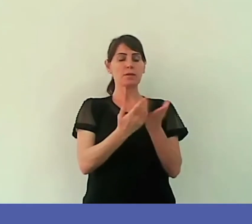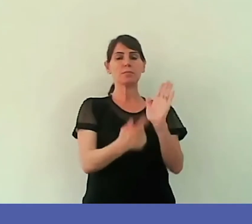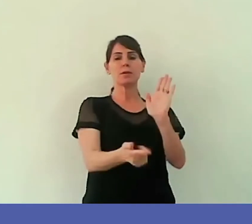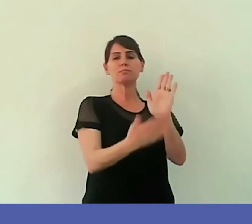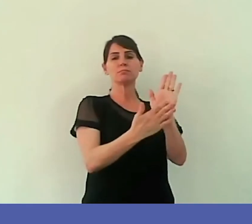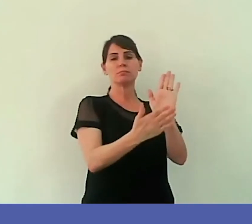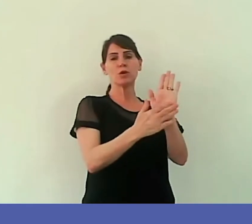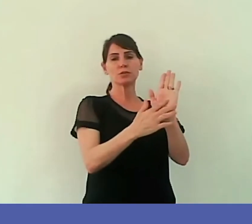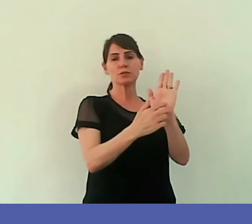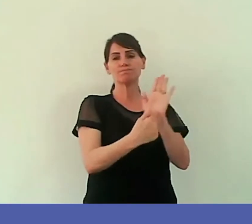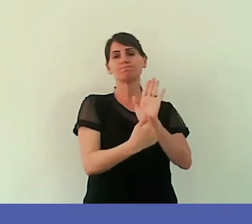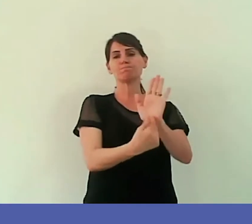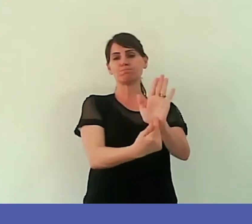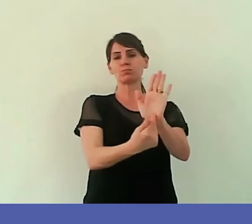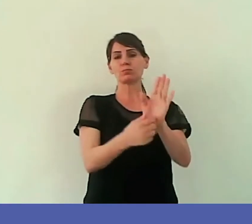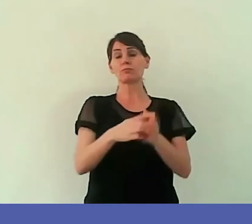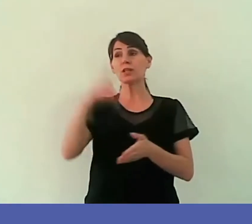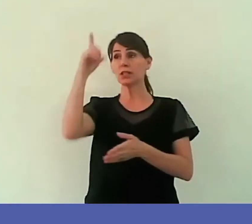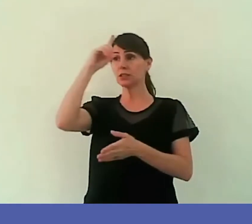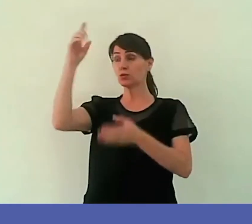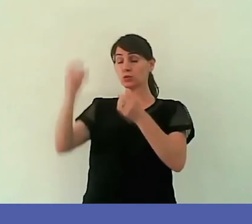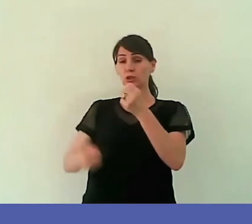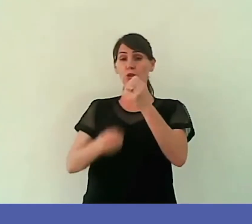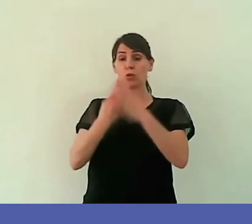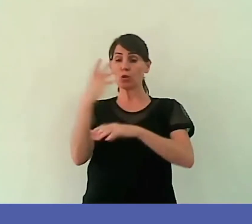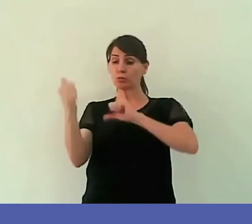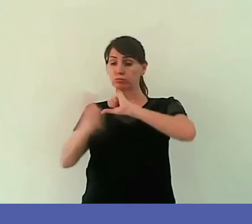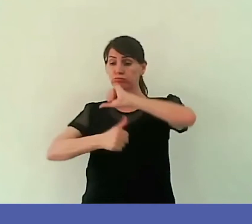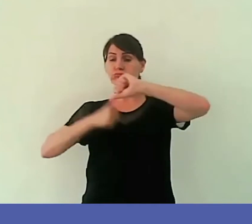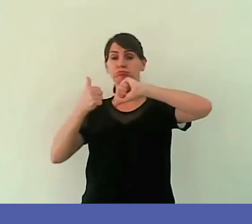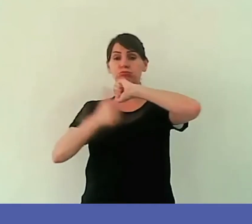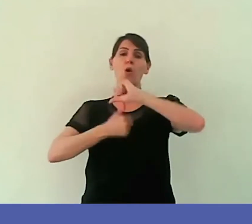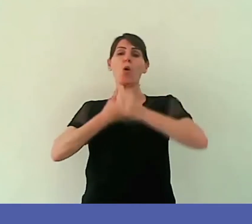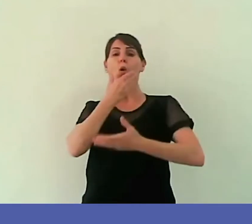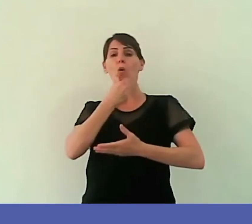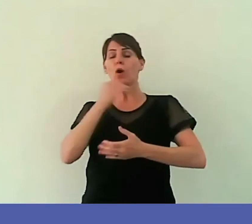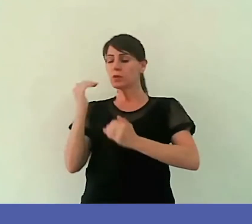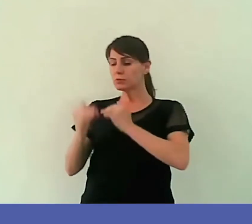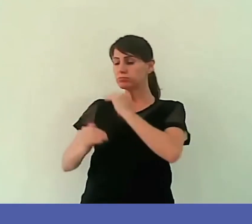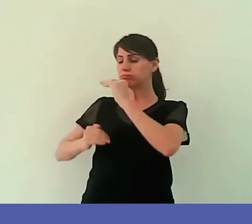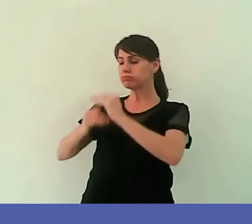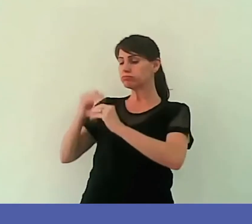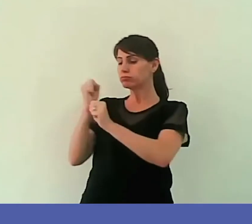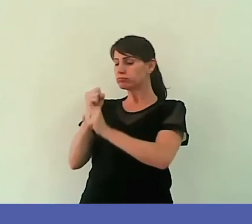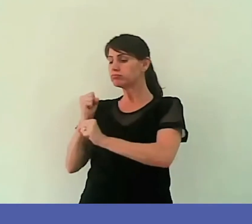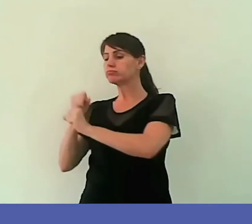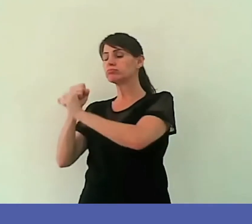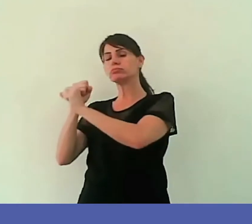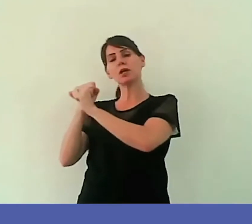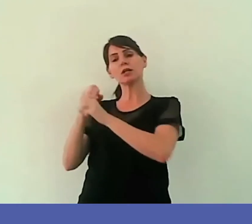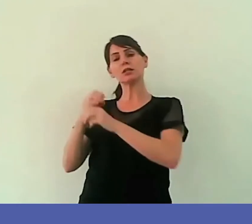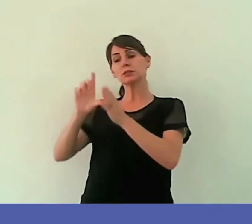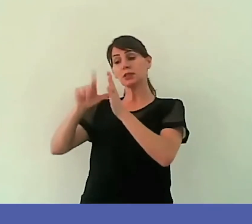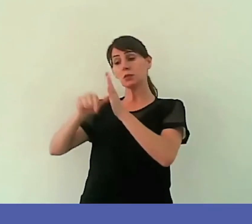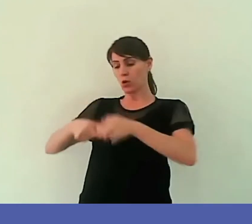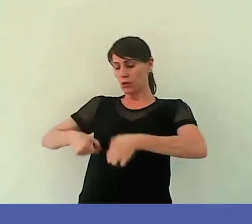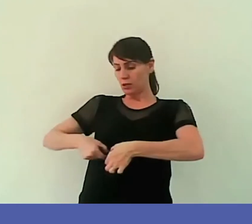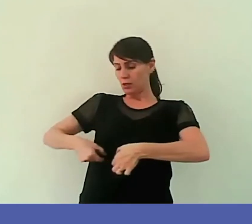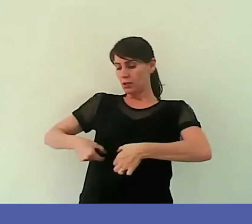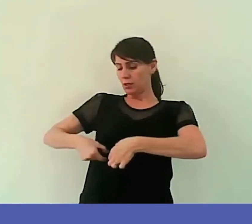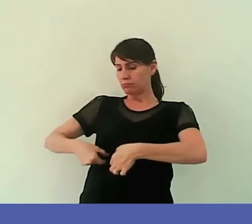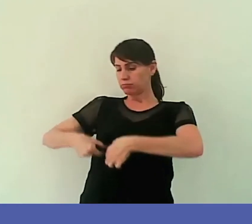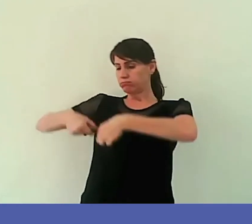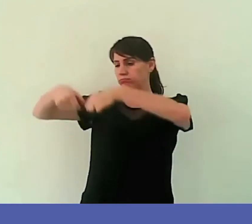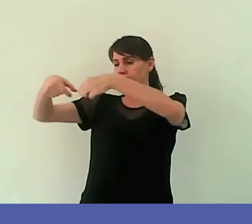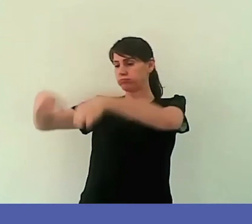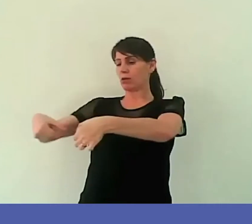Deus criou, Deus transformou, Deus edificou numa mulher a partir da costela de Adão.